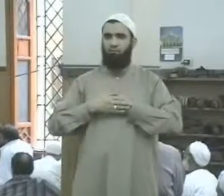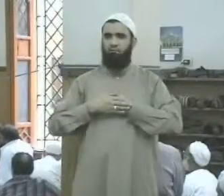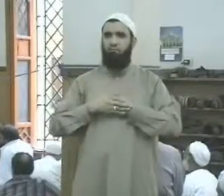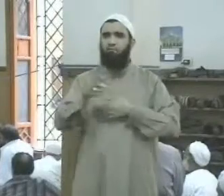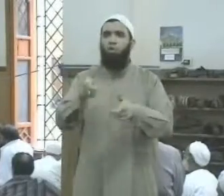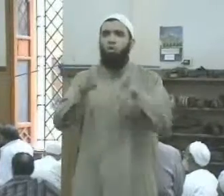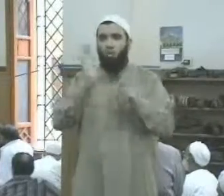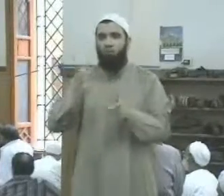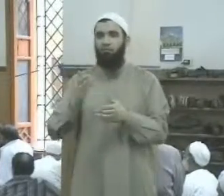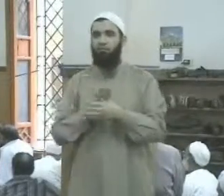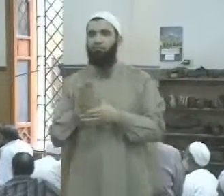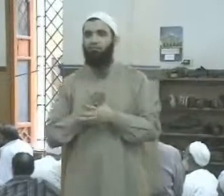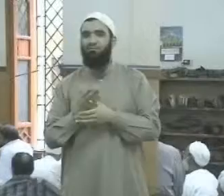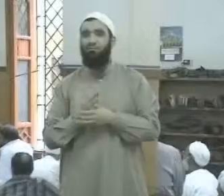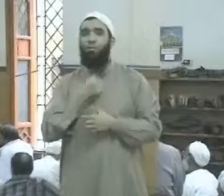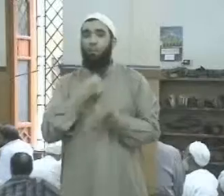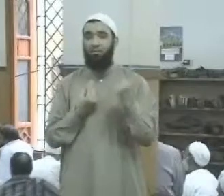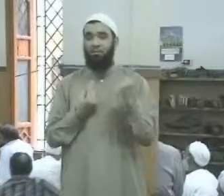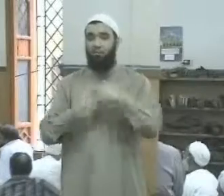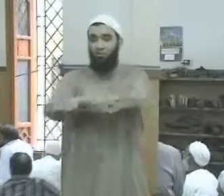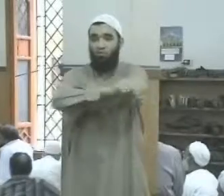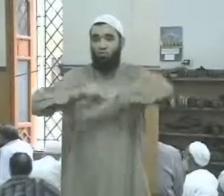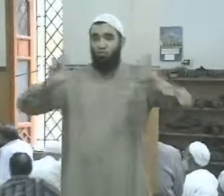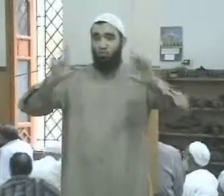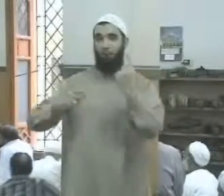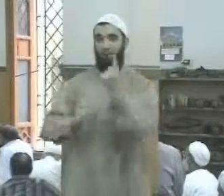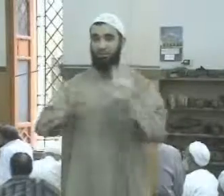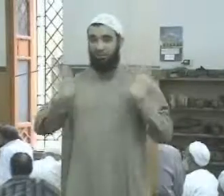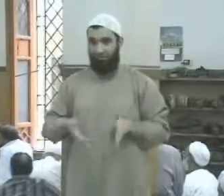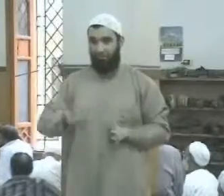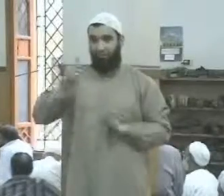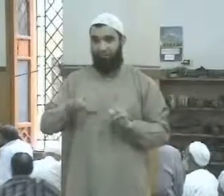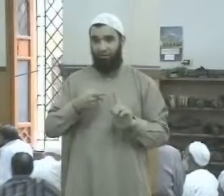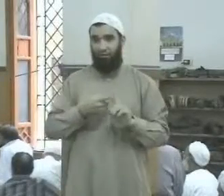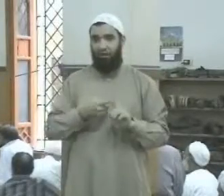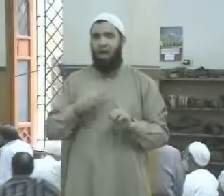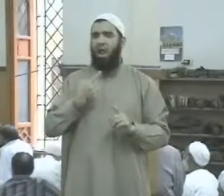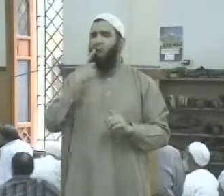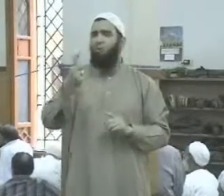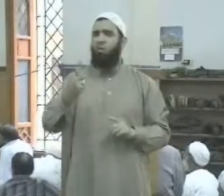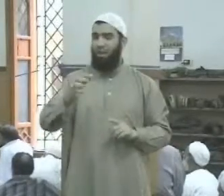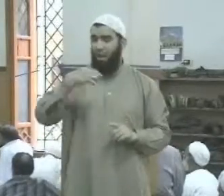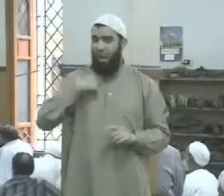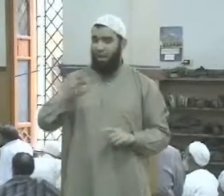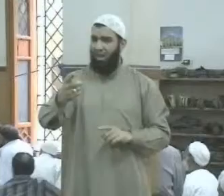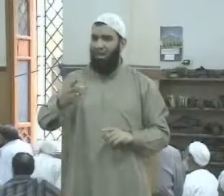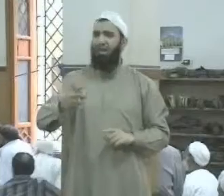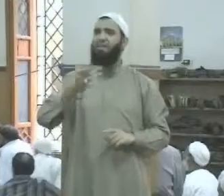تصدقه معه. اتحدى لو خرجت من المسجد فذهبت الى البيت